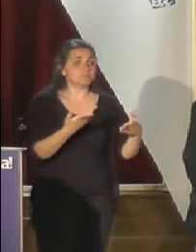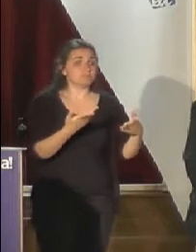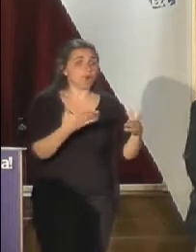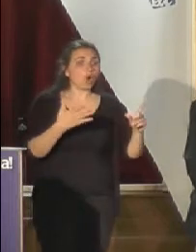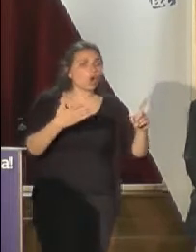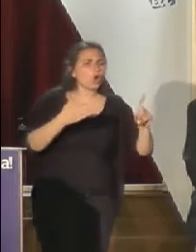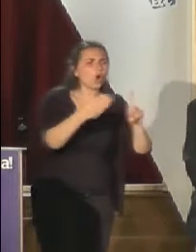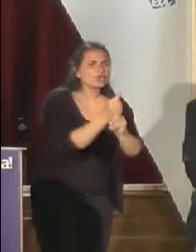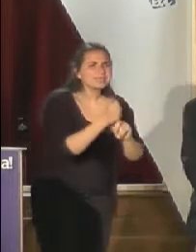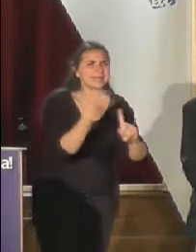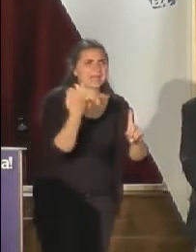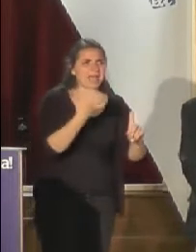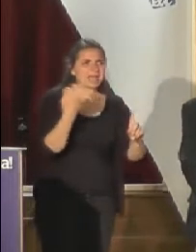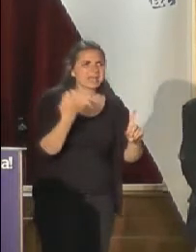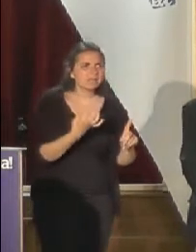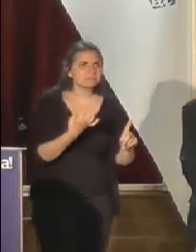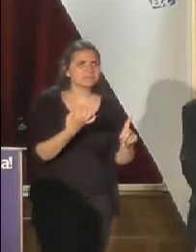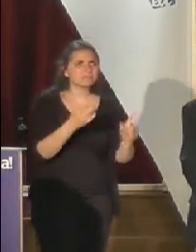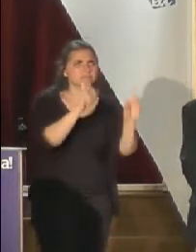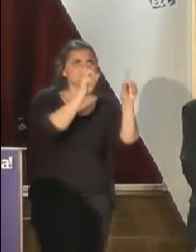e plurinacional.